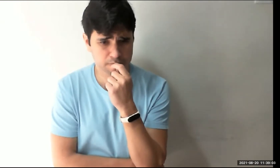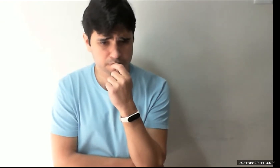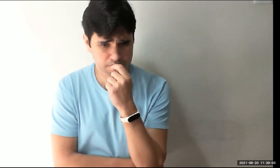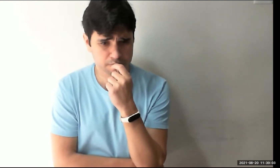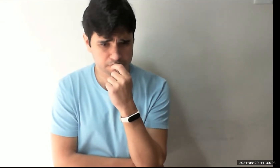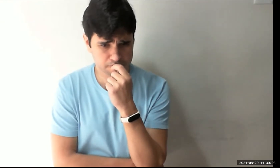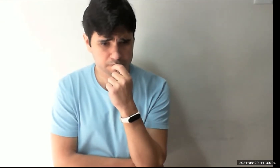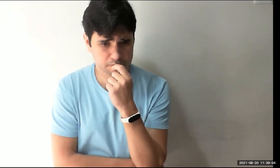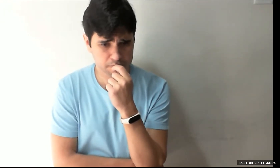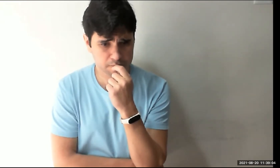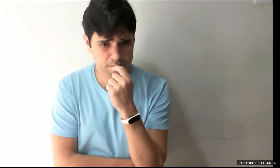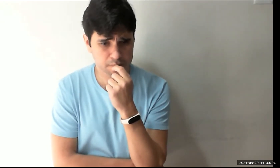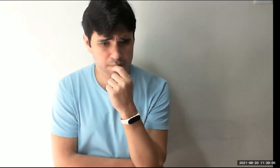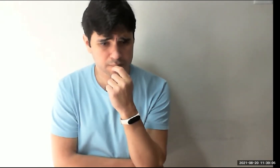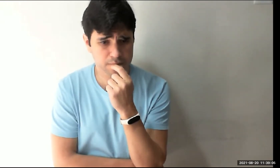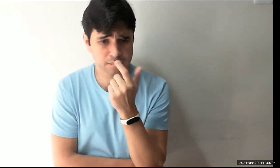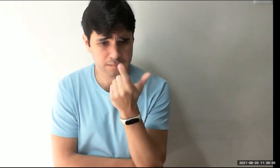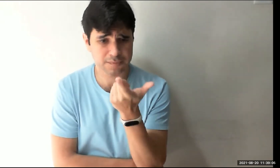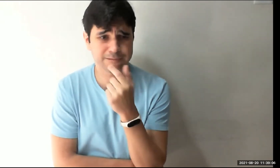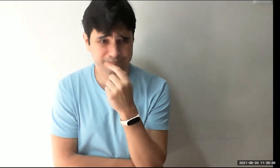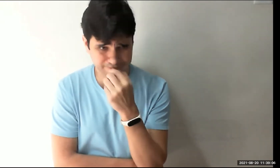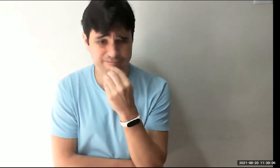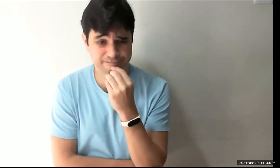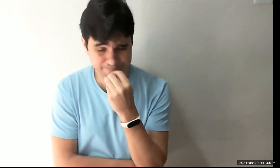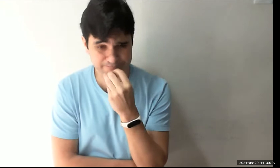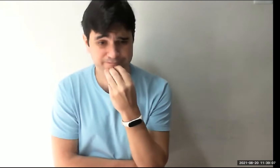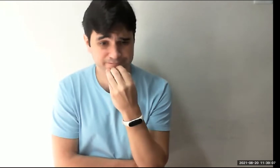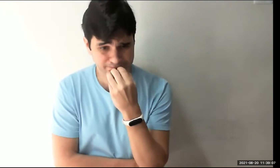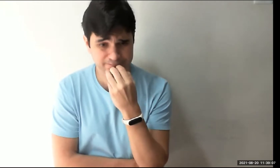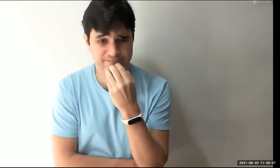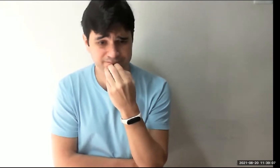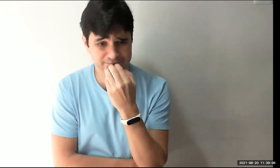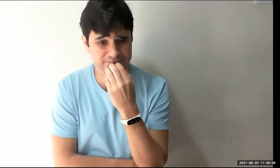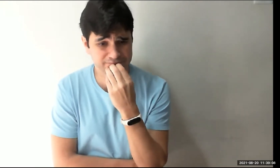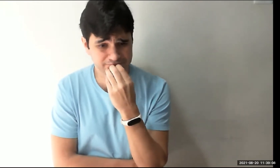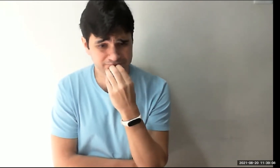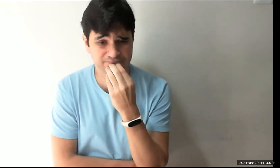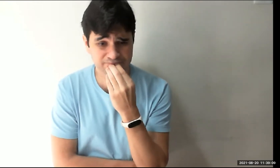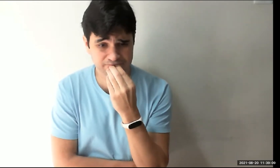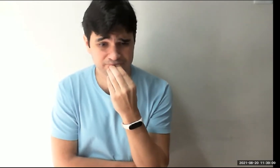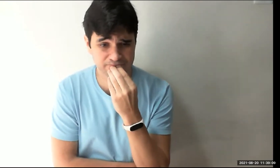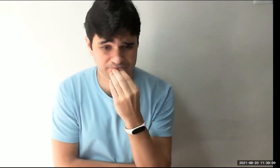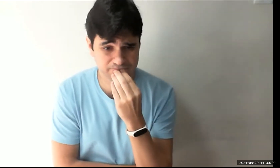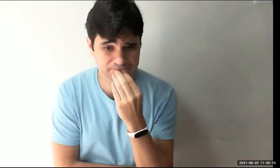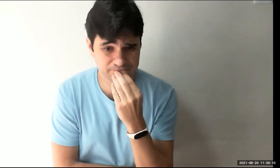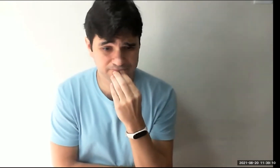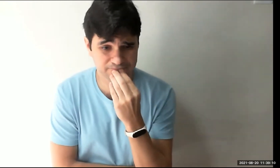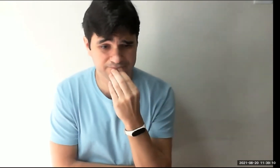né? Acho que é bom para todos. É bom para o Fluminense, eu sou fluminense, é bom para